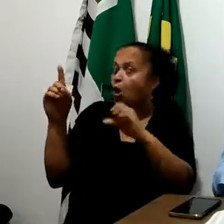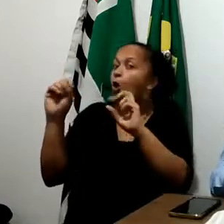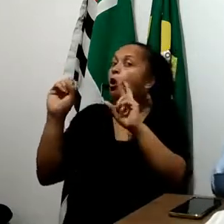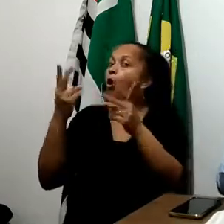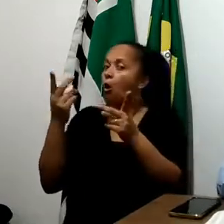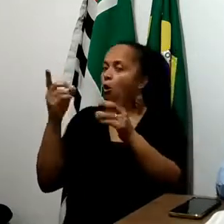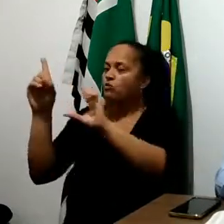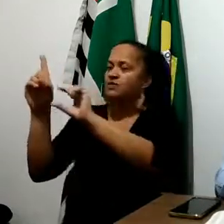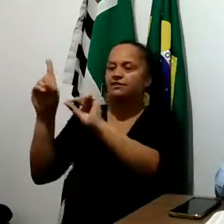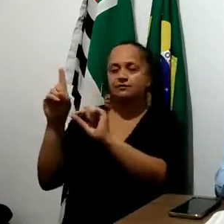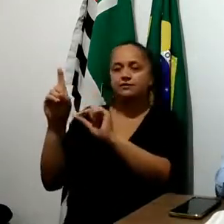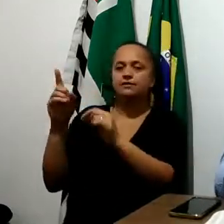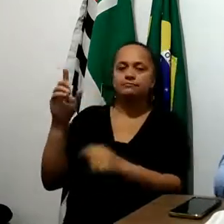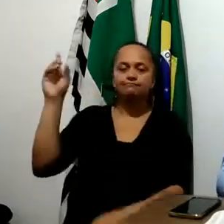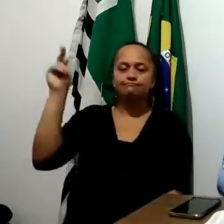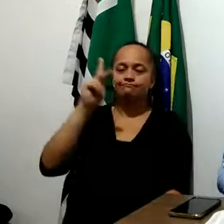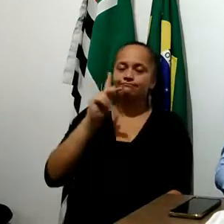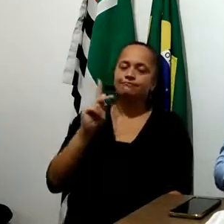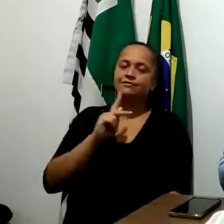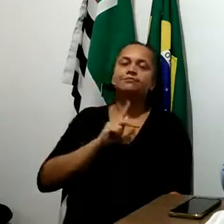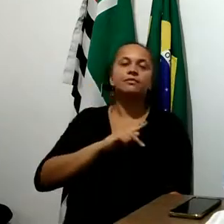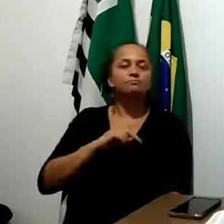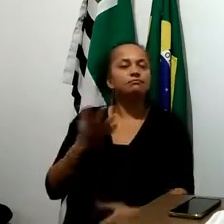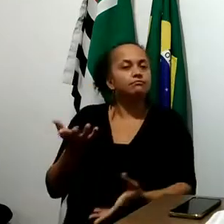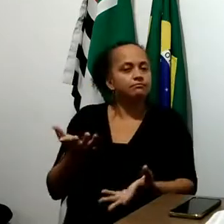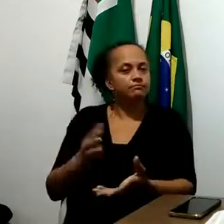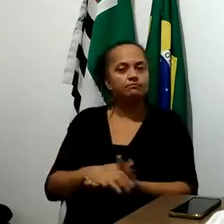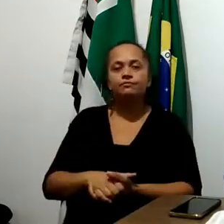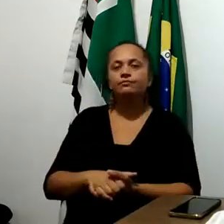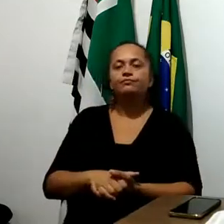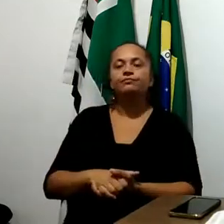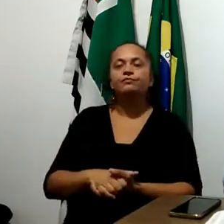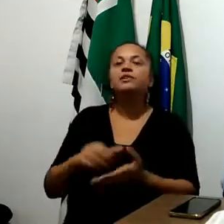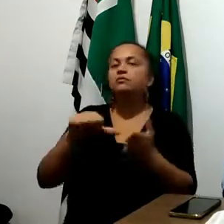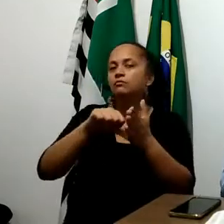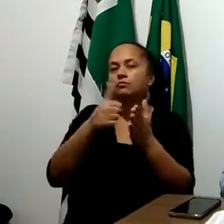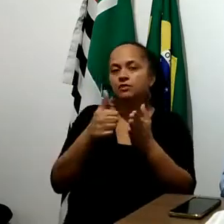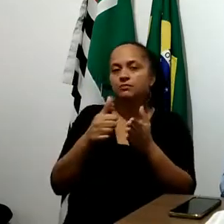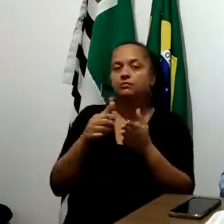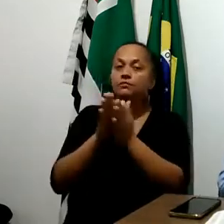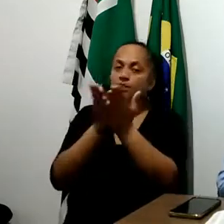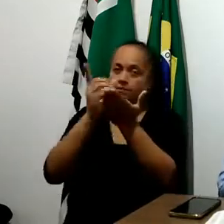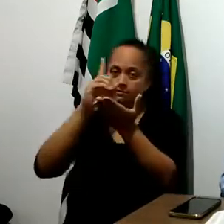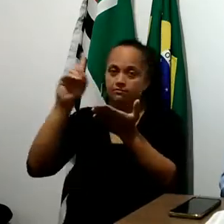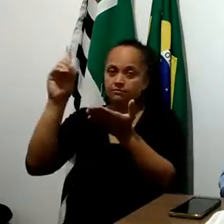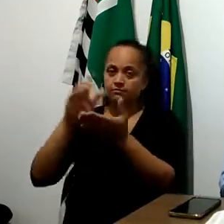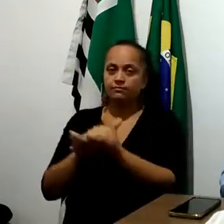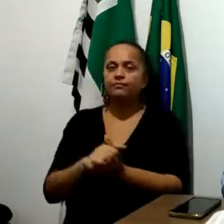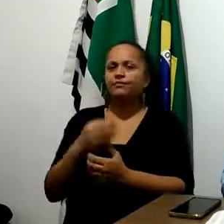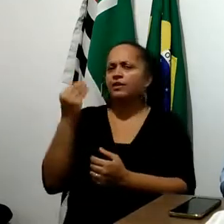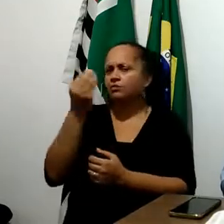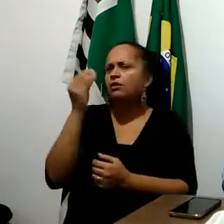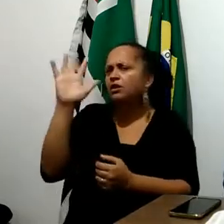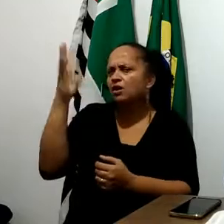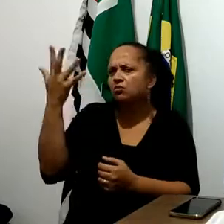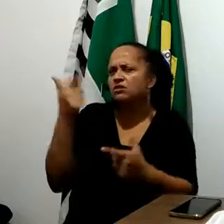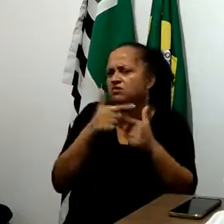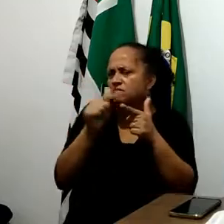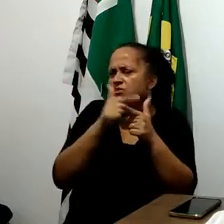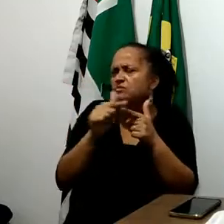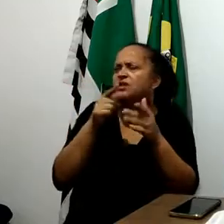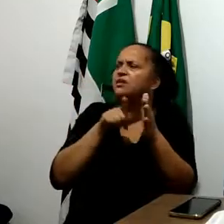e ser livre dela. Amém? Então, dar a primazia à palavra. Diante de uma situação adversa, perguntar o que a